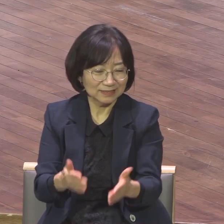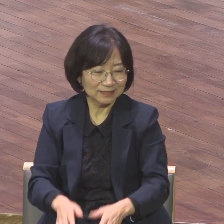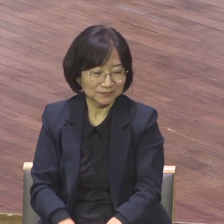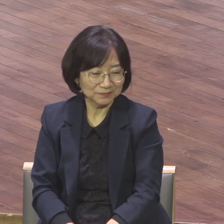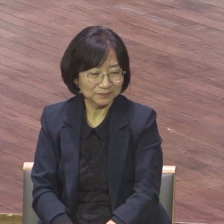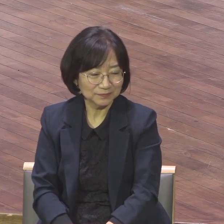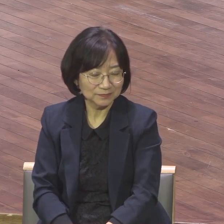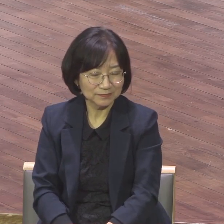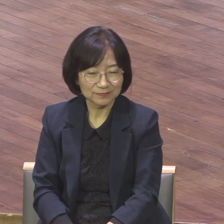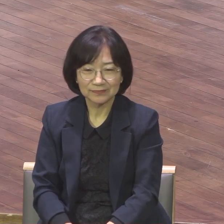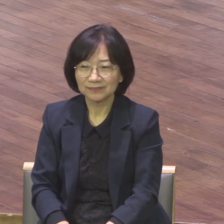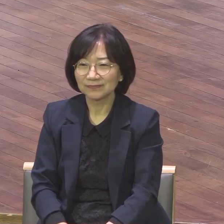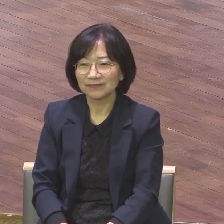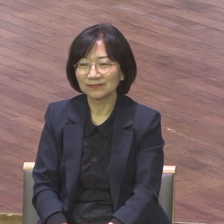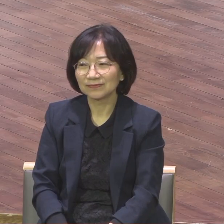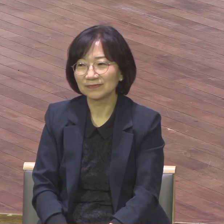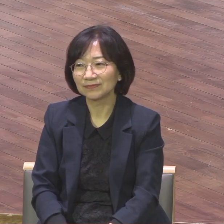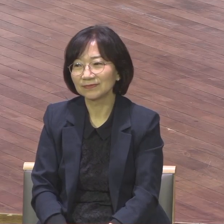하나님의